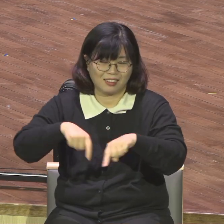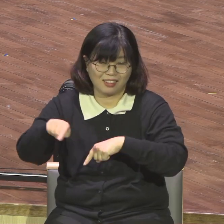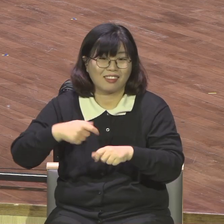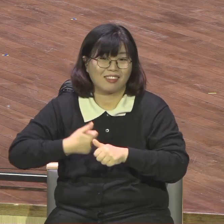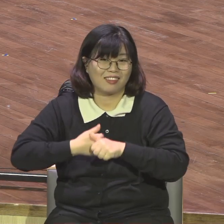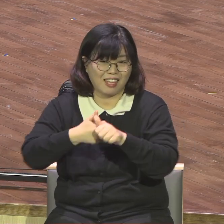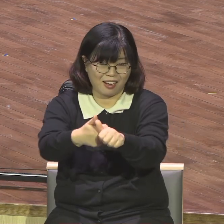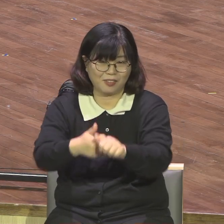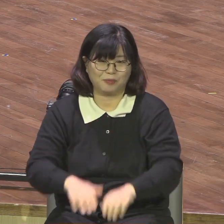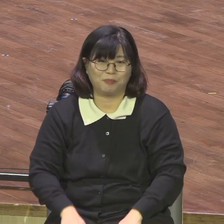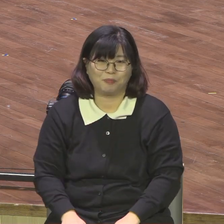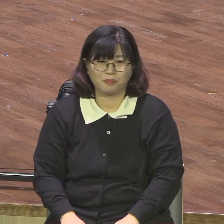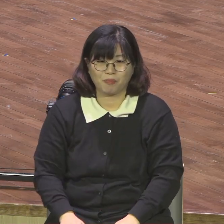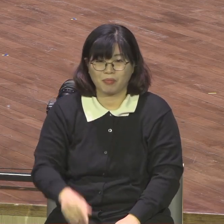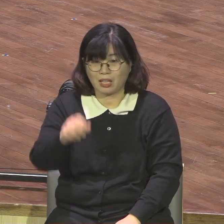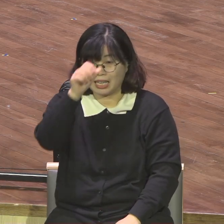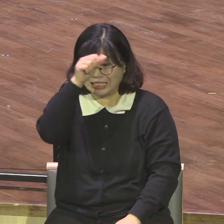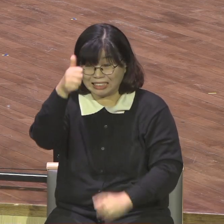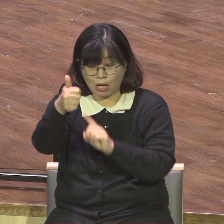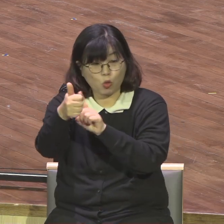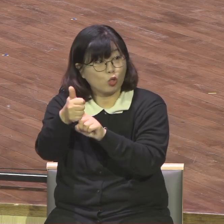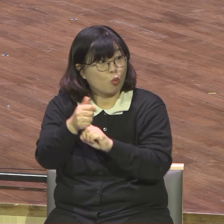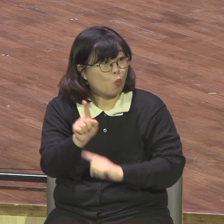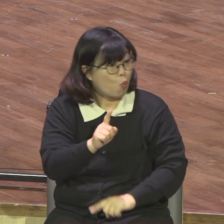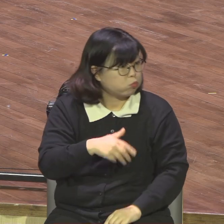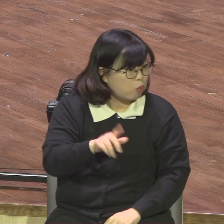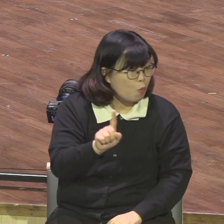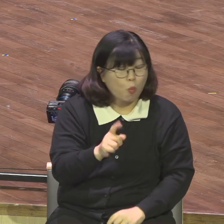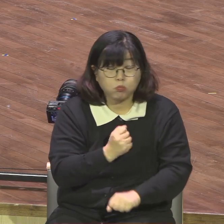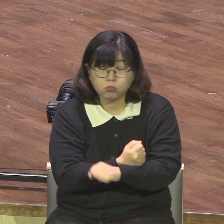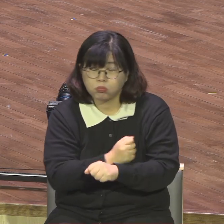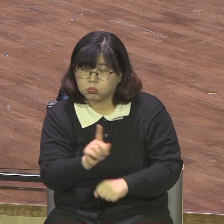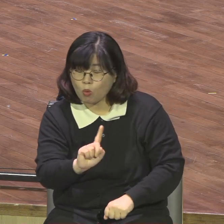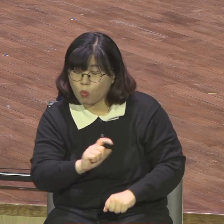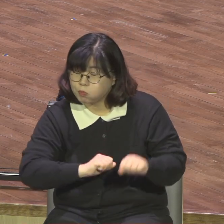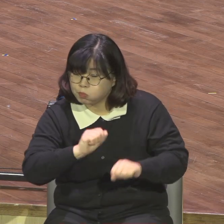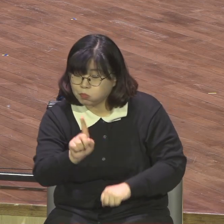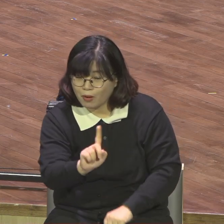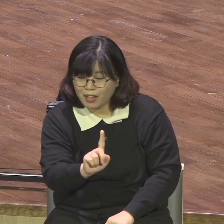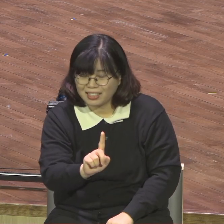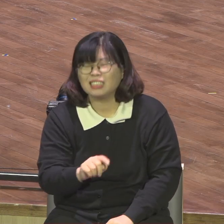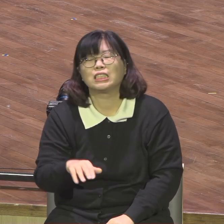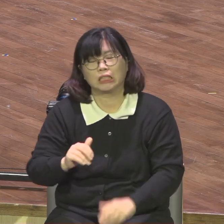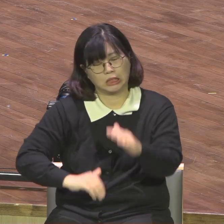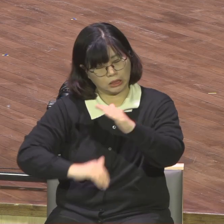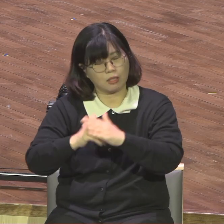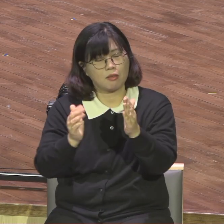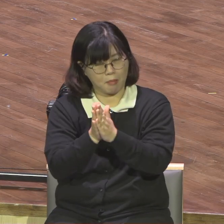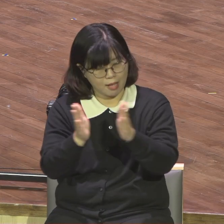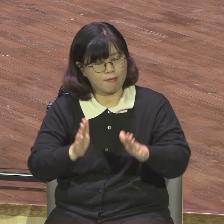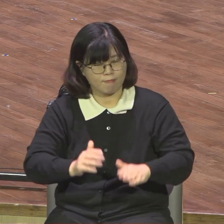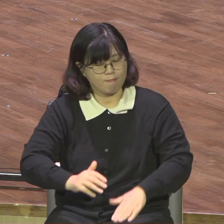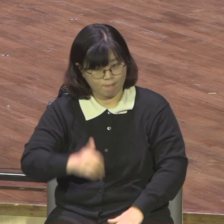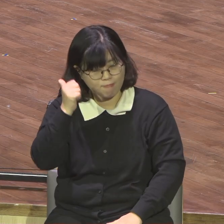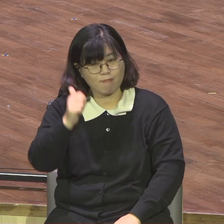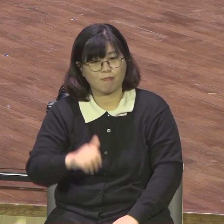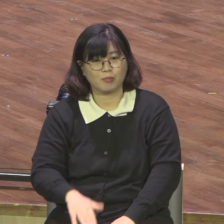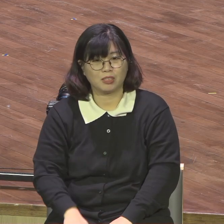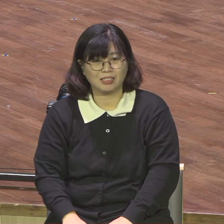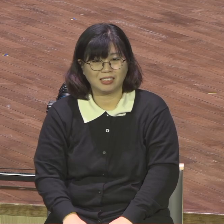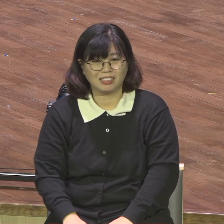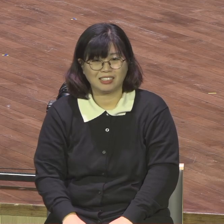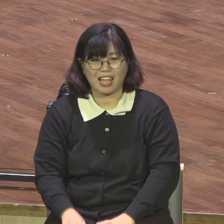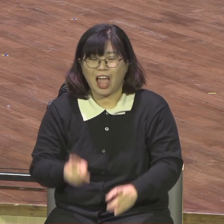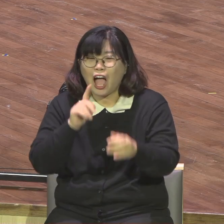어디 가시는 길이세요? 스타트만 하러! 스타트만이요? 와, 언약 할아버지와 3인